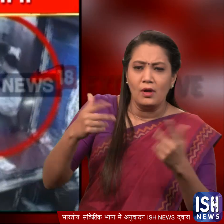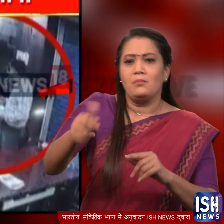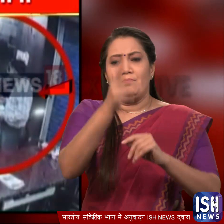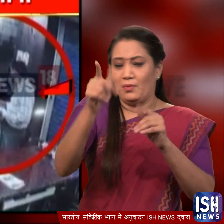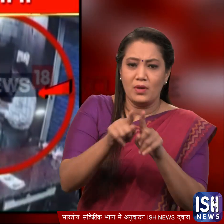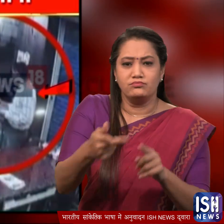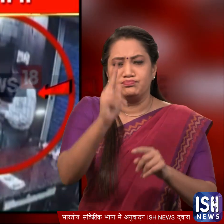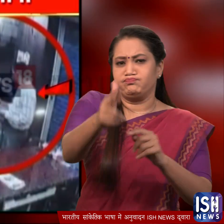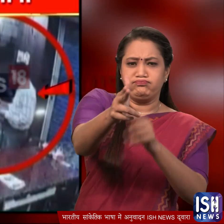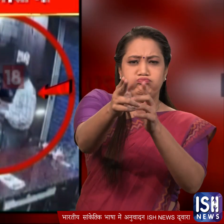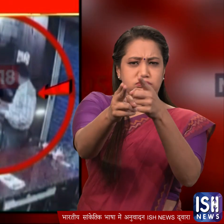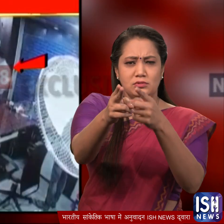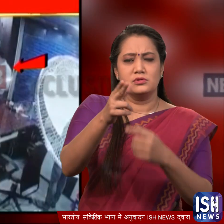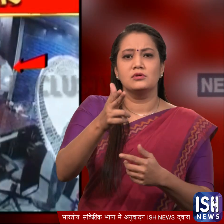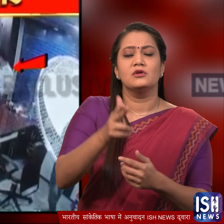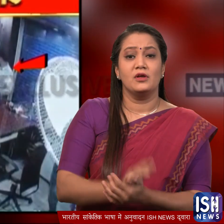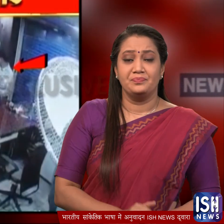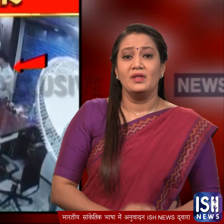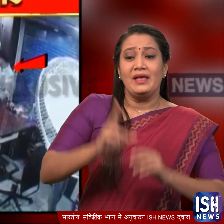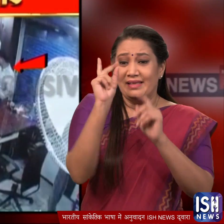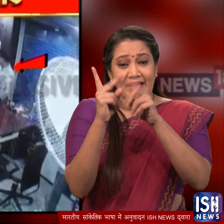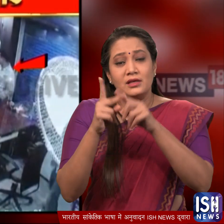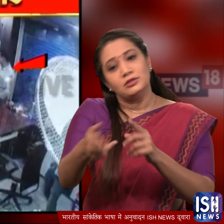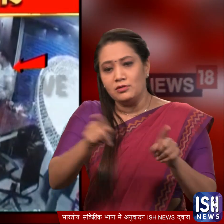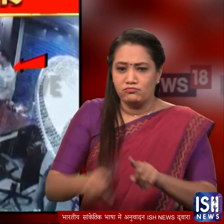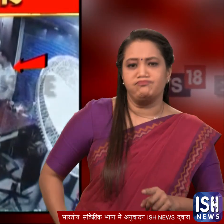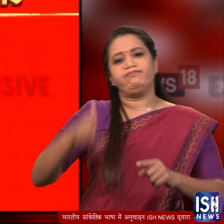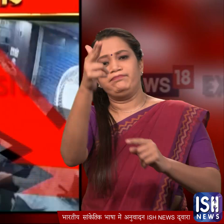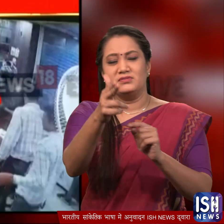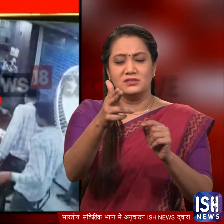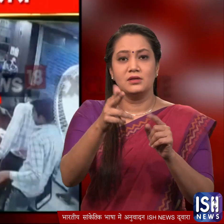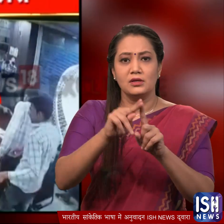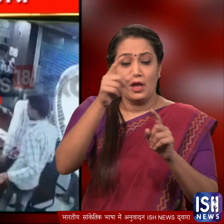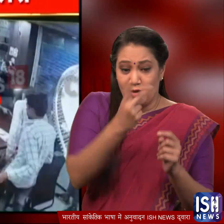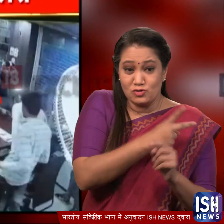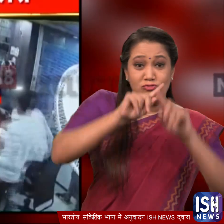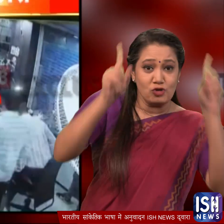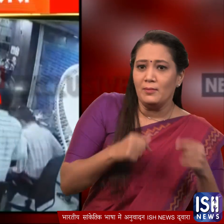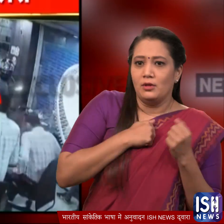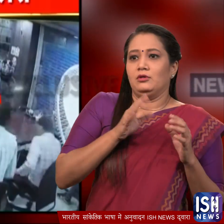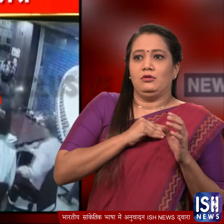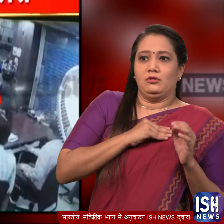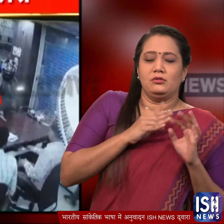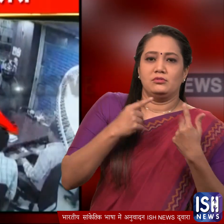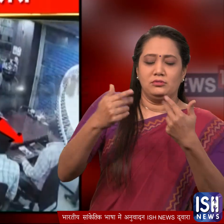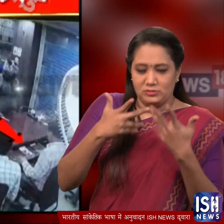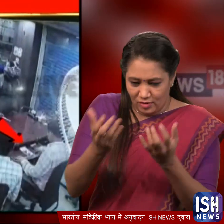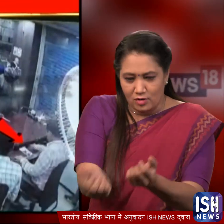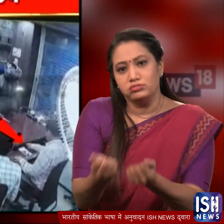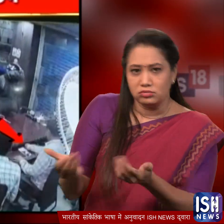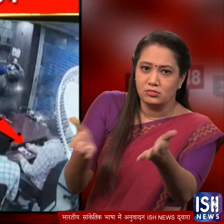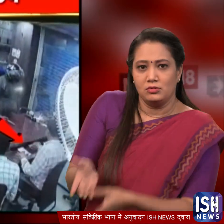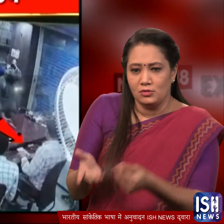ने पिस्तौल निकालकर उनकी तरफ तान दी। इसी बीच दूसरे लुटेरे ने भी पिस्तौल निकाल ली। पिस्तौल देखकर दोनों दुकानदार सहम गए और उन्होंने कैश